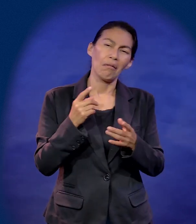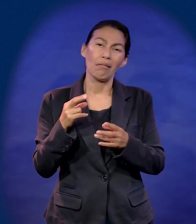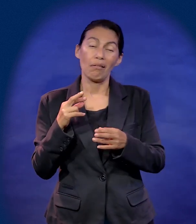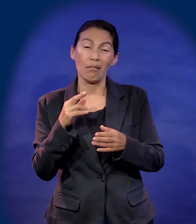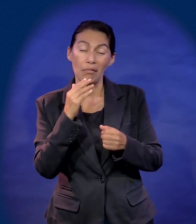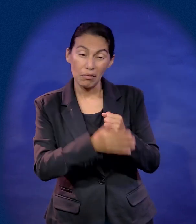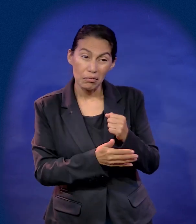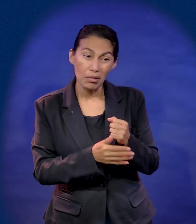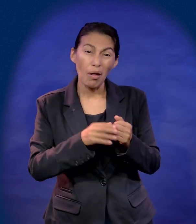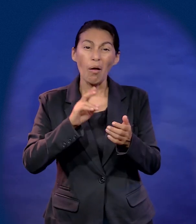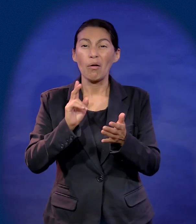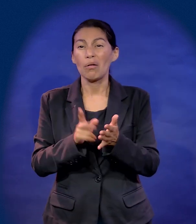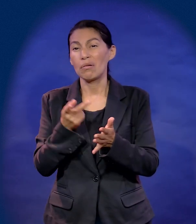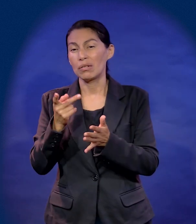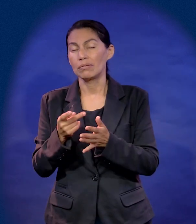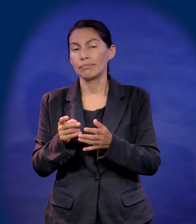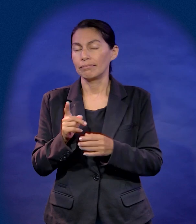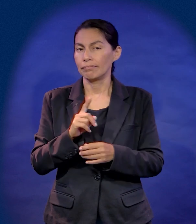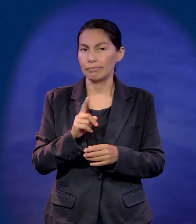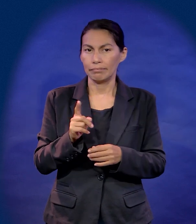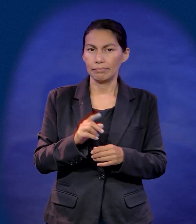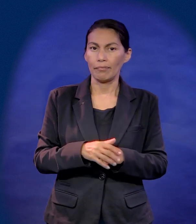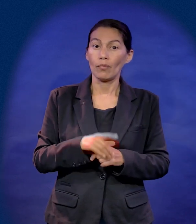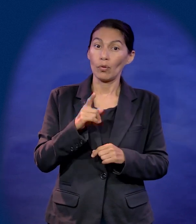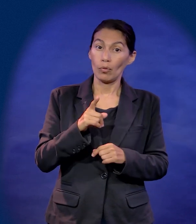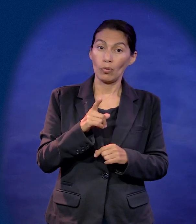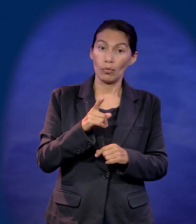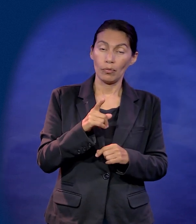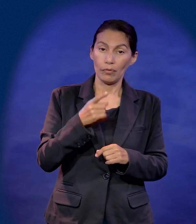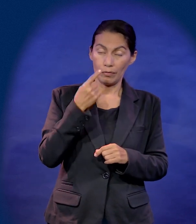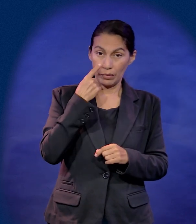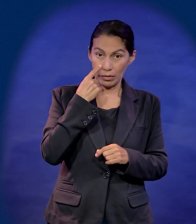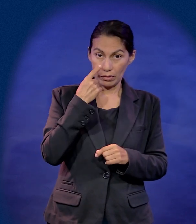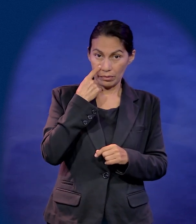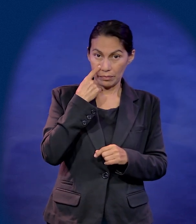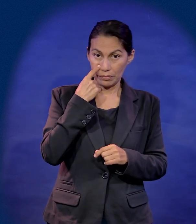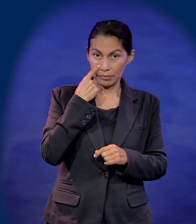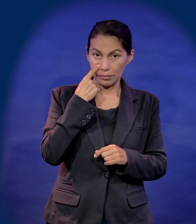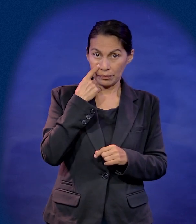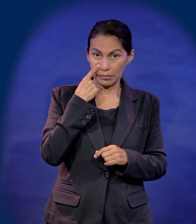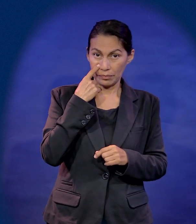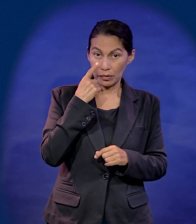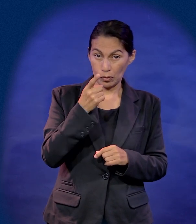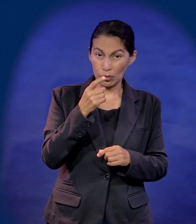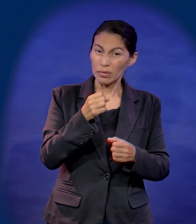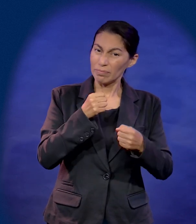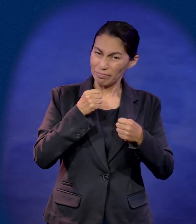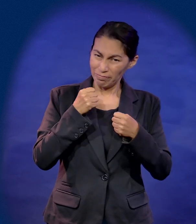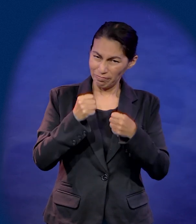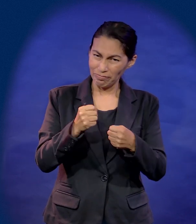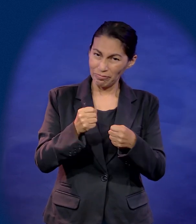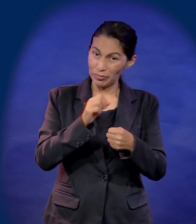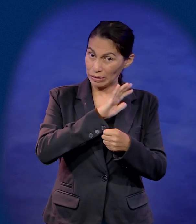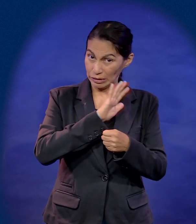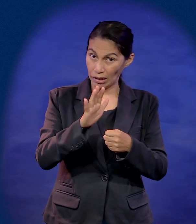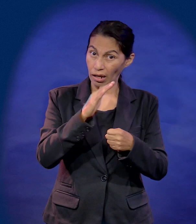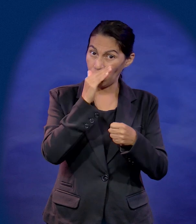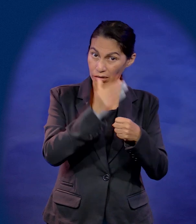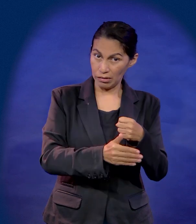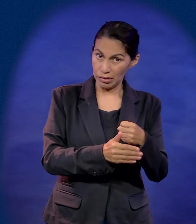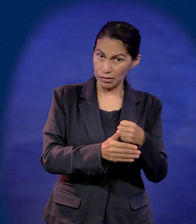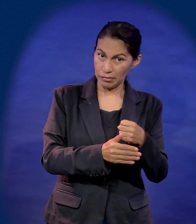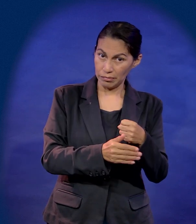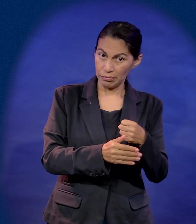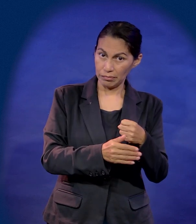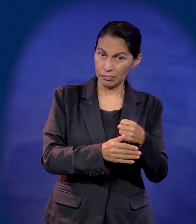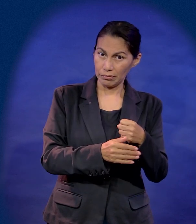con las rupturas. Primer principio. No se juega. Si usted va a terminar, si usted va a aplicar lo que voy a decir a continuación,